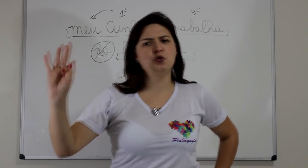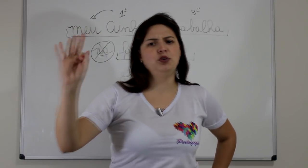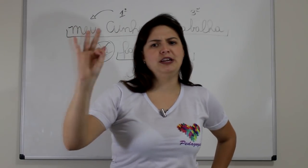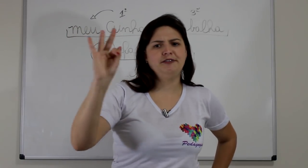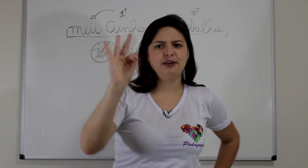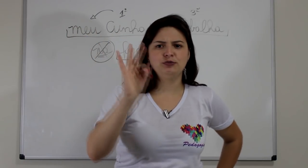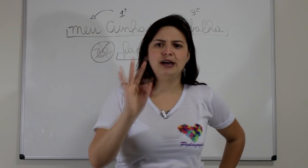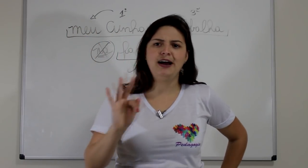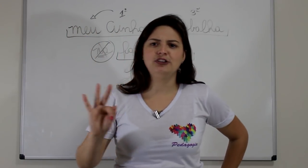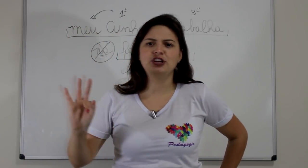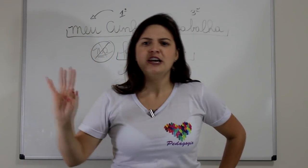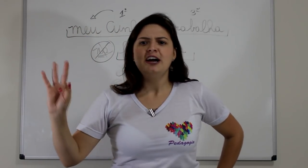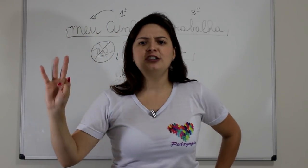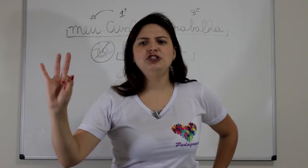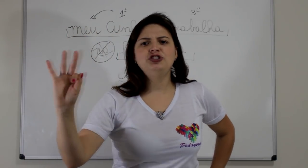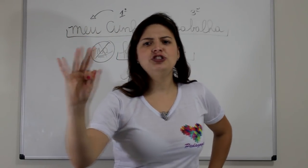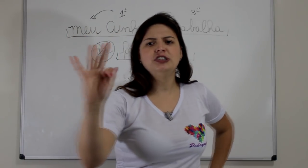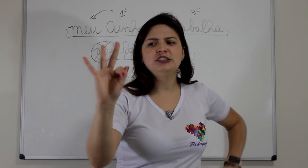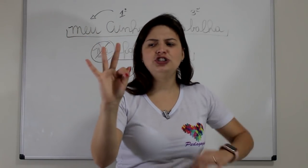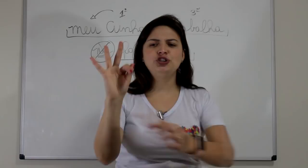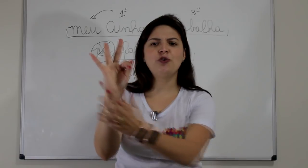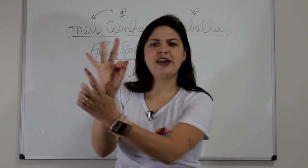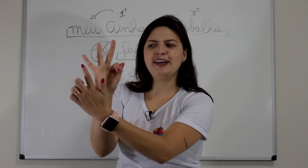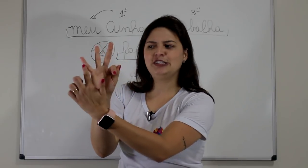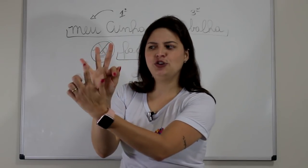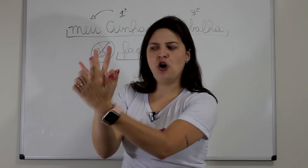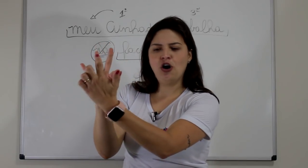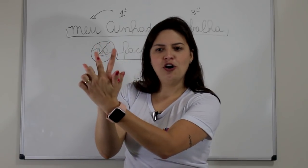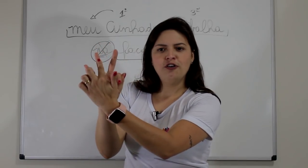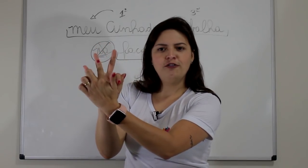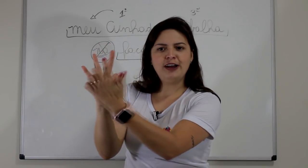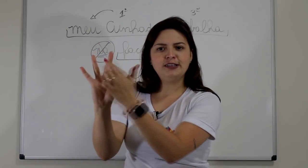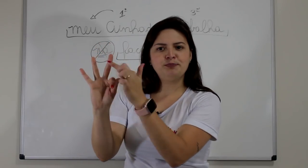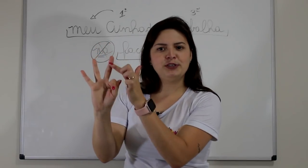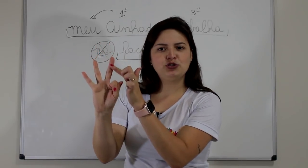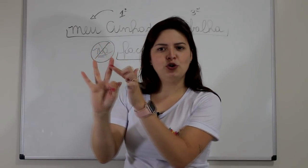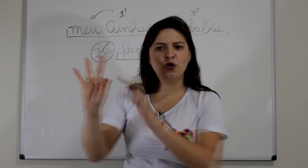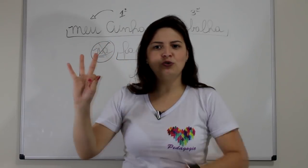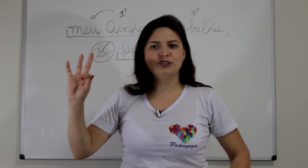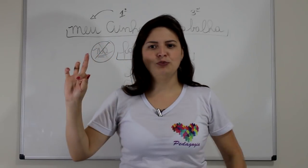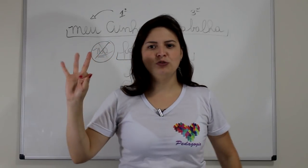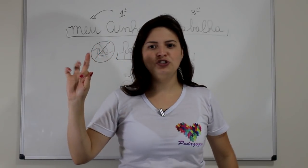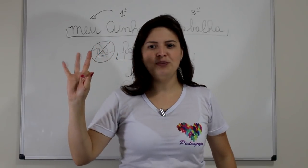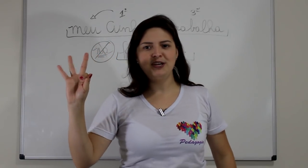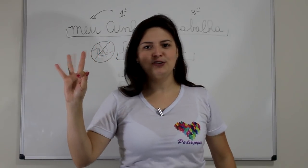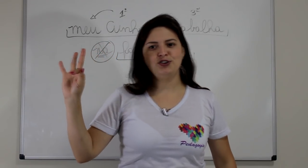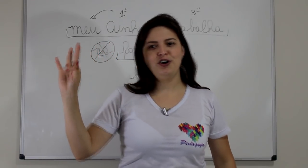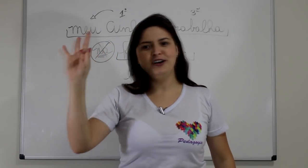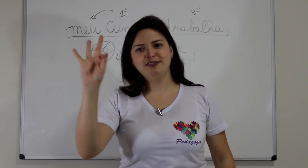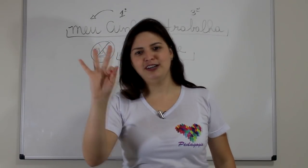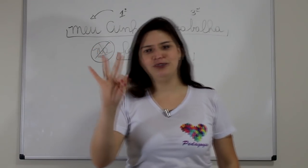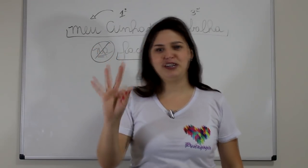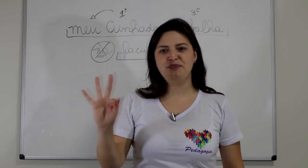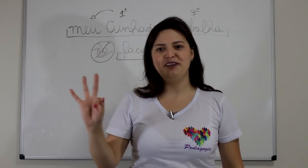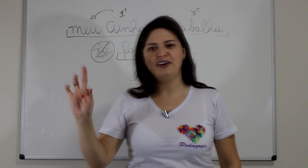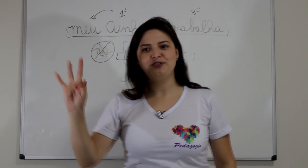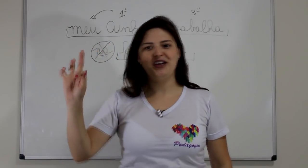circula na faculdade, a gente anda, a gente conhece, ó, várias pessoas, um monte de amigos, ó, andando aqui pela